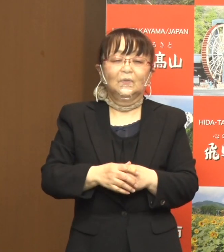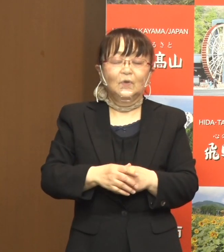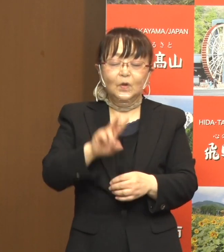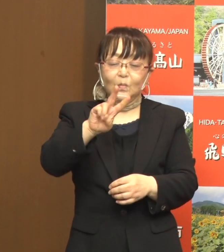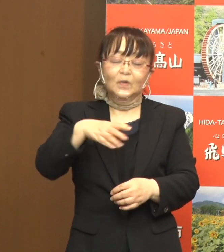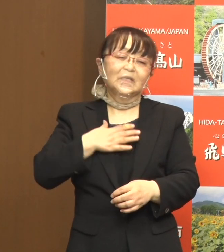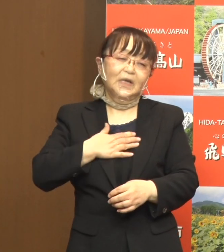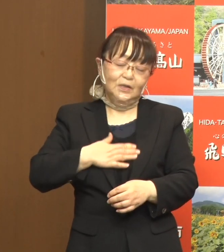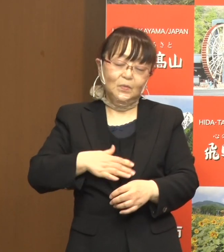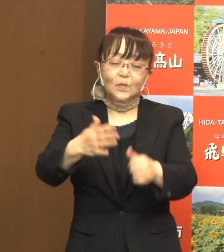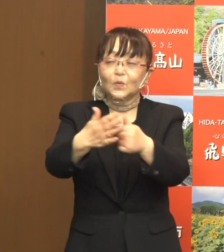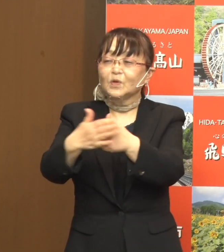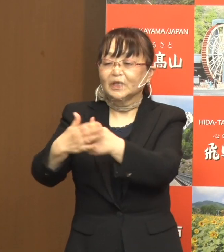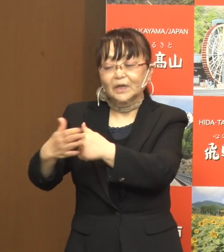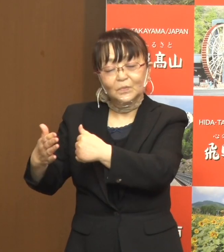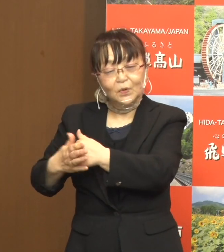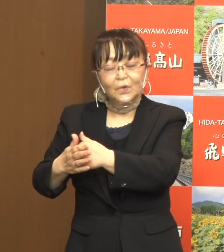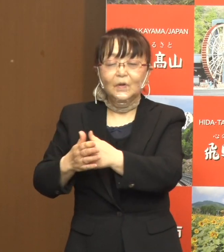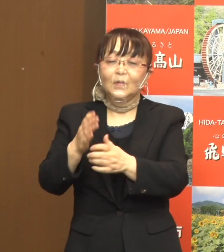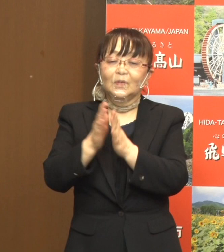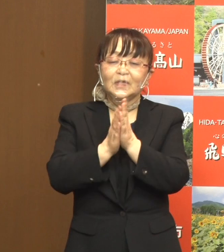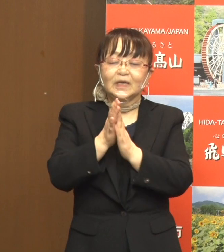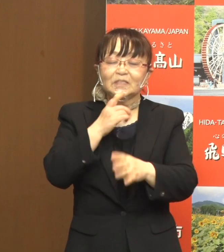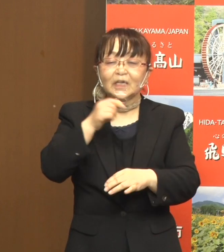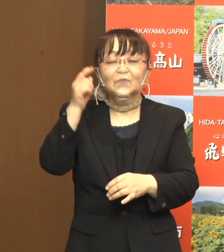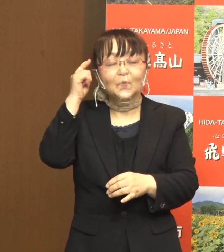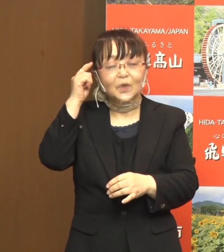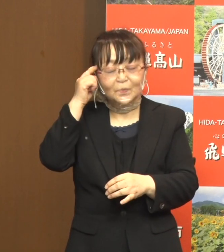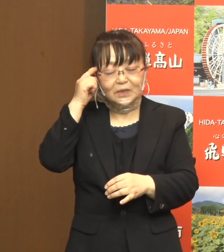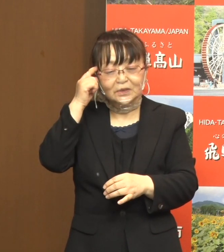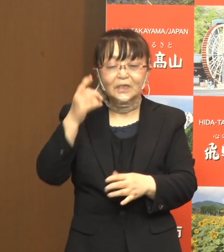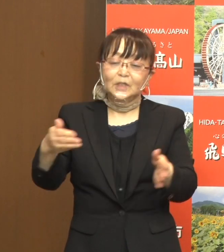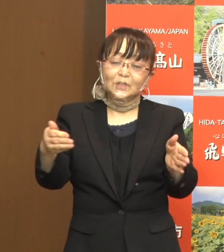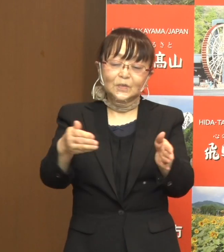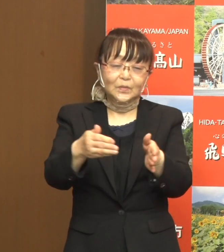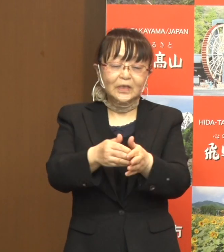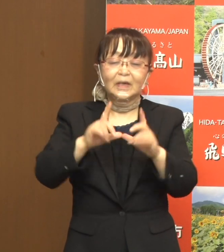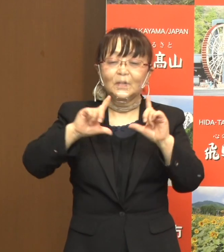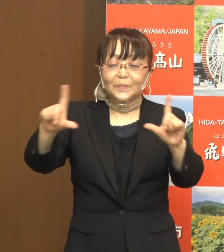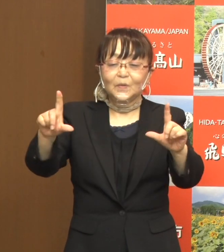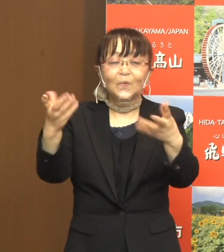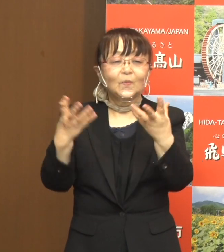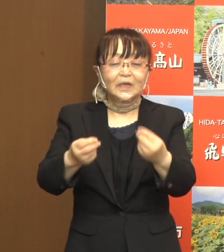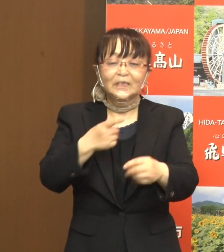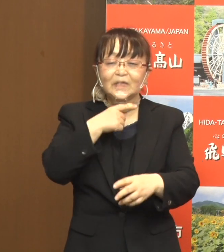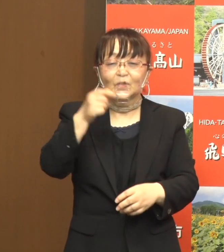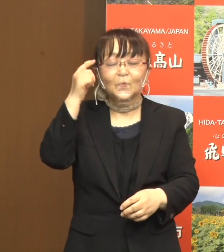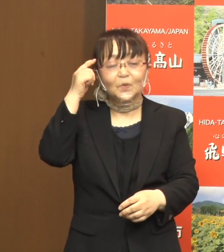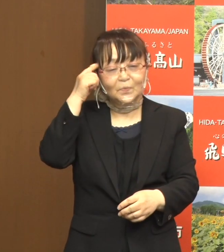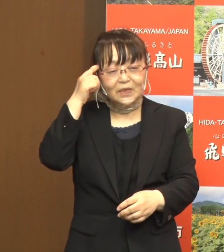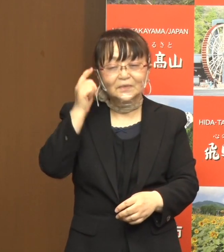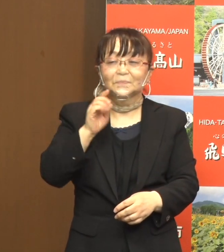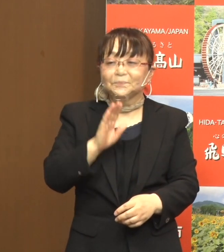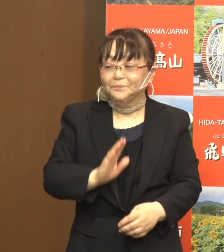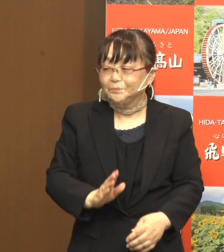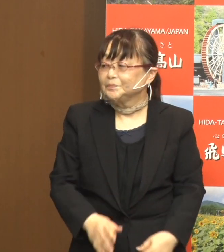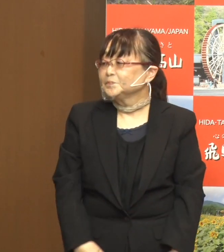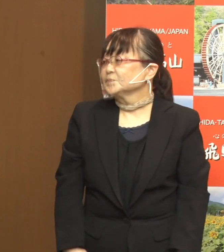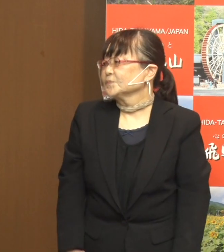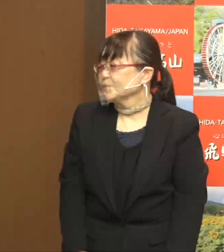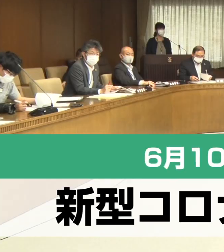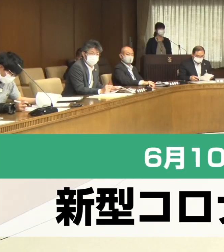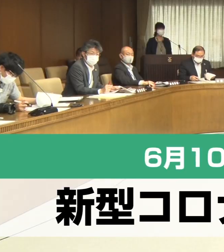理解やらご支援を賜りたいと思います以上で発表終わらせていただきたいと思います宜しくお願い致します